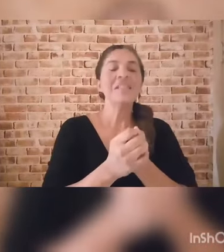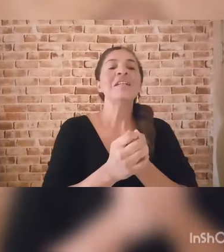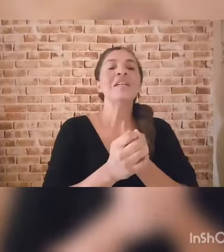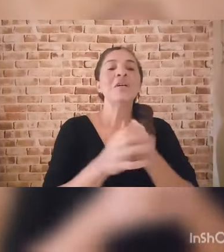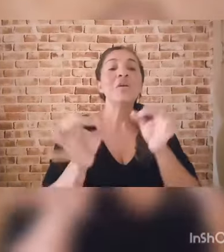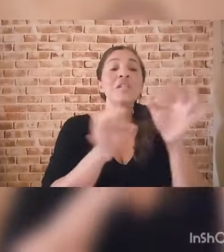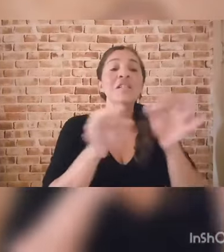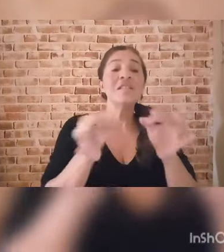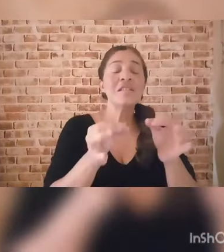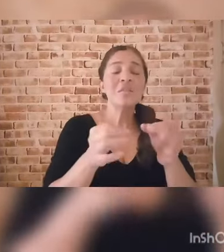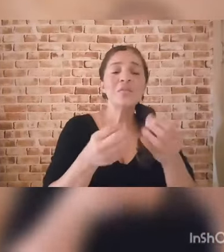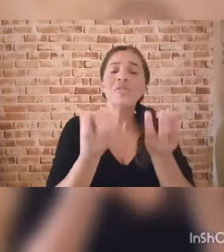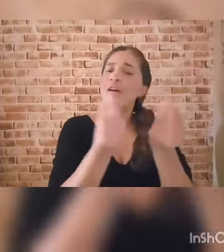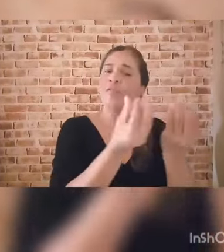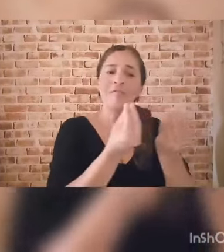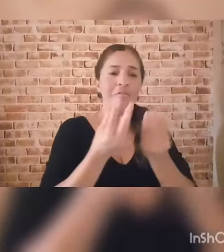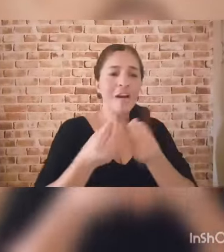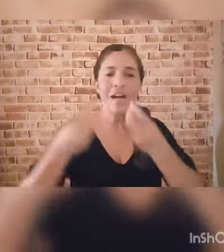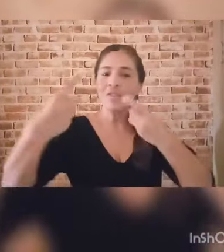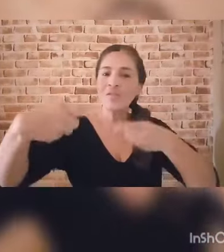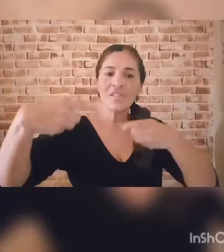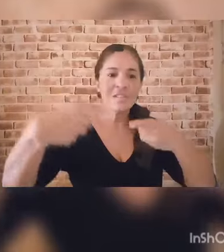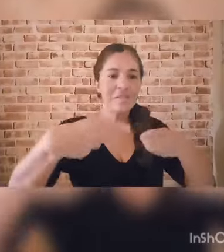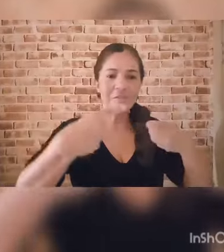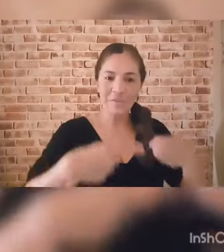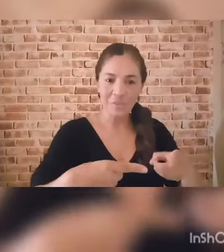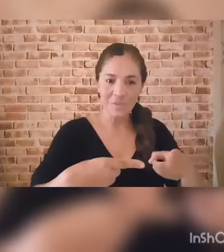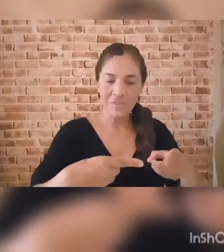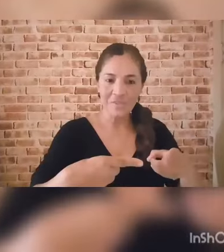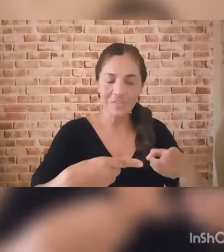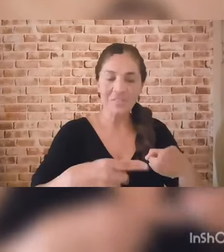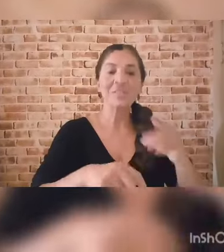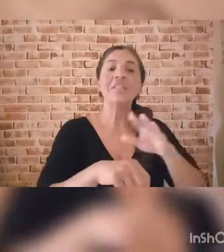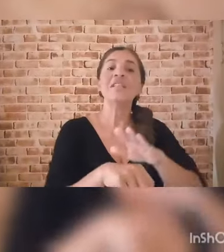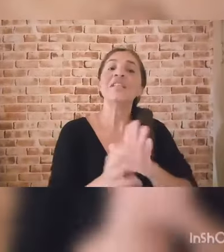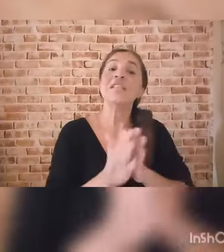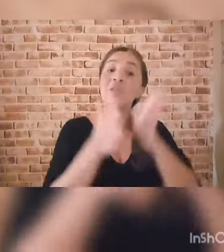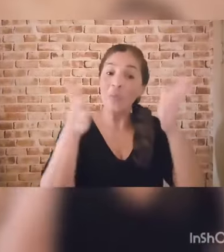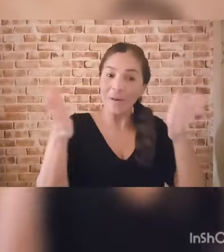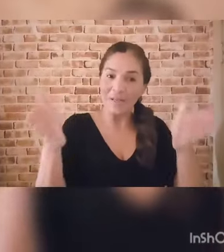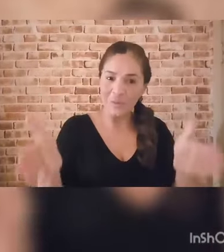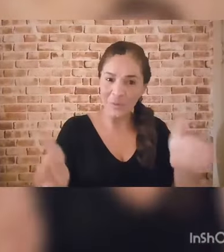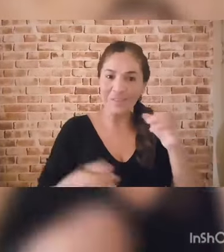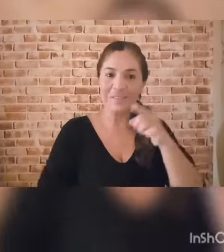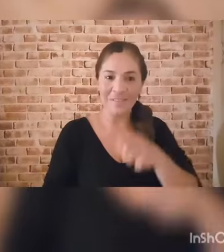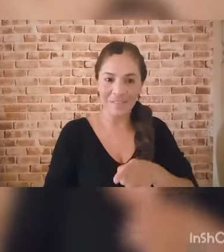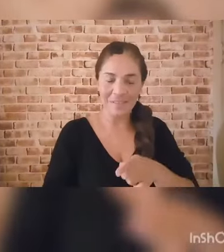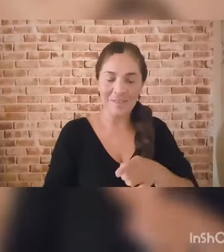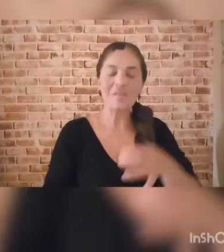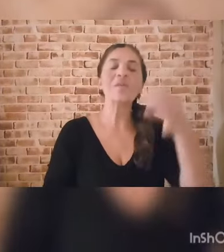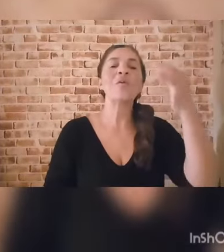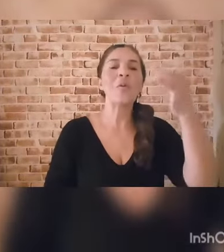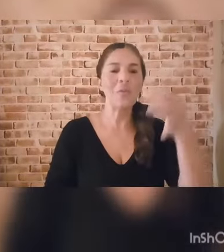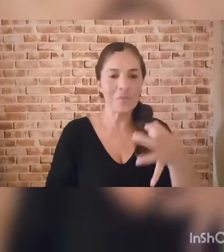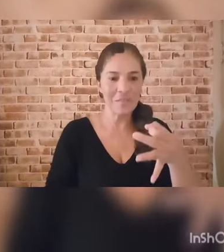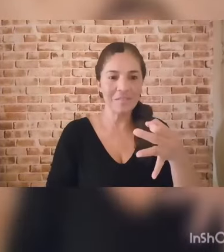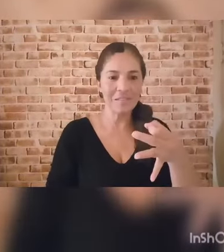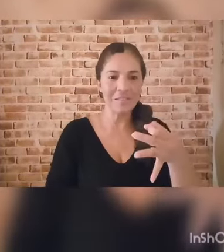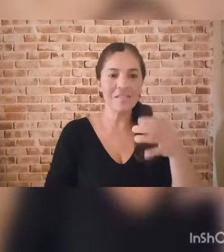organizamos vários desafios e o maior deles, com certeza,